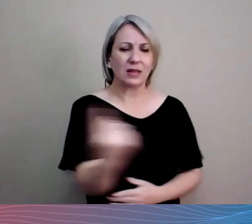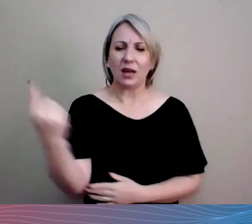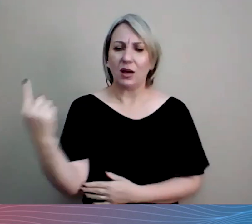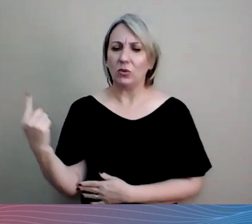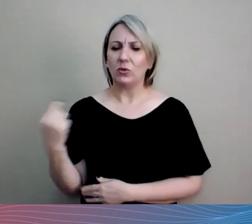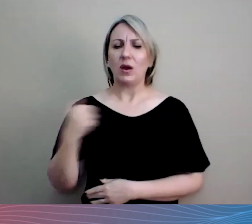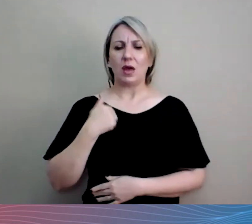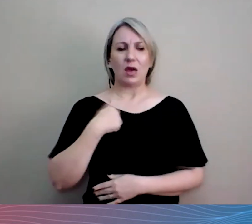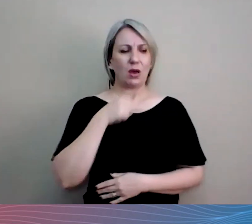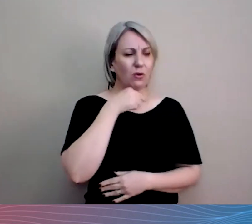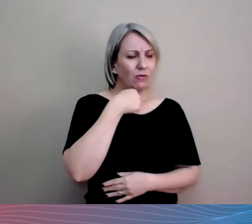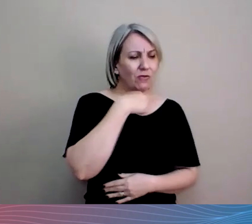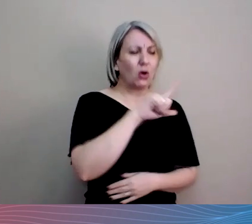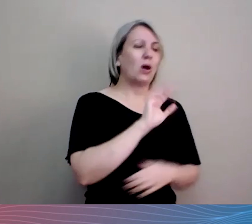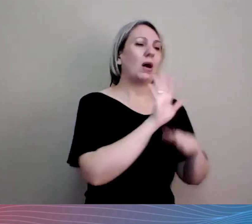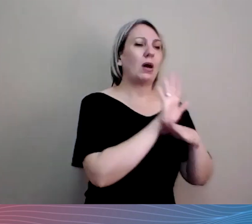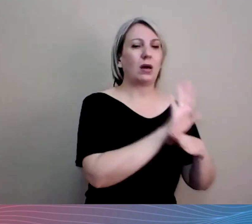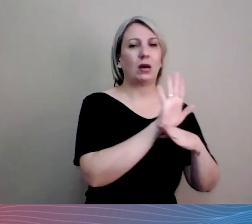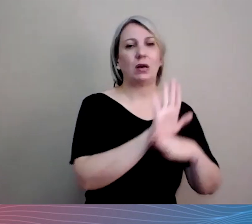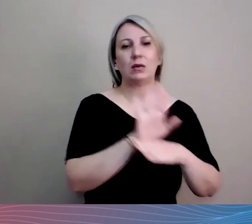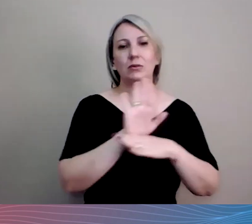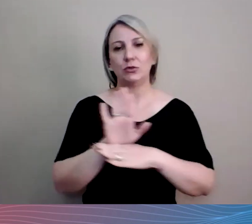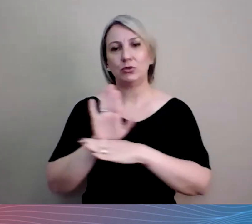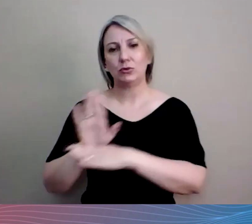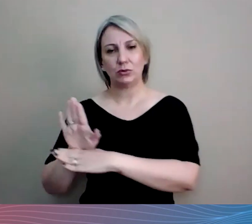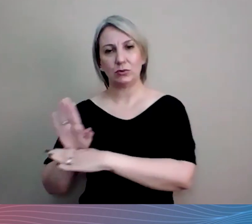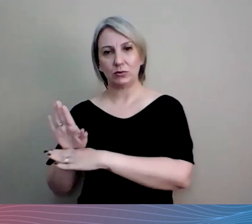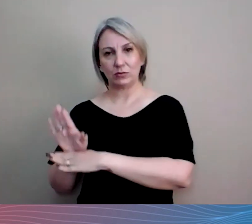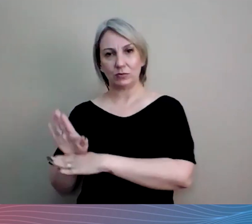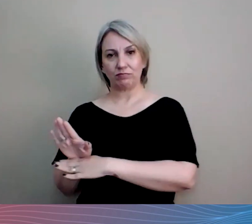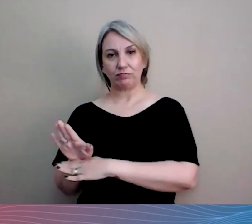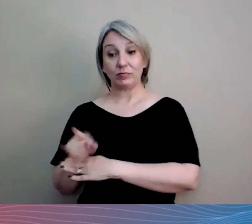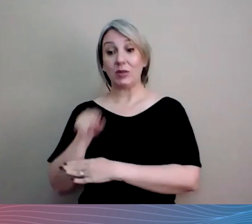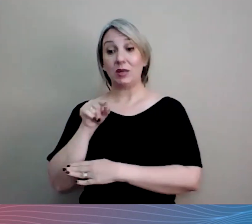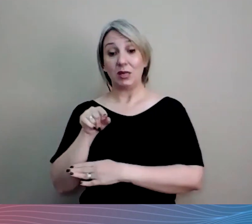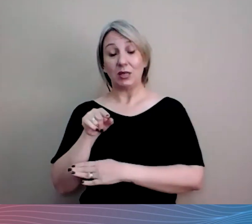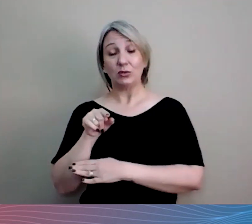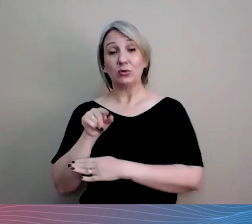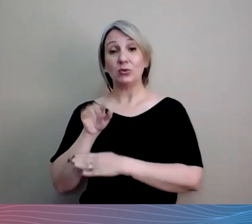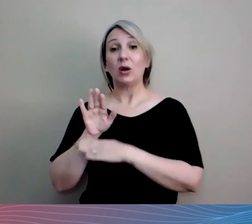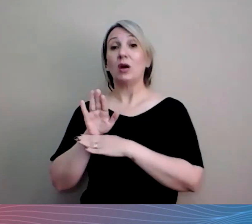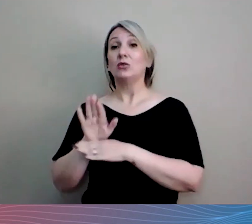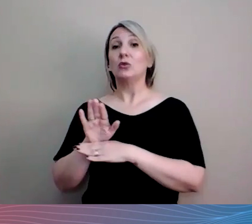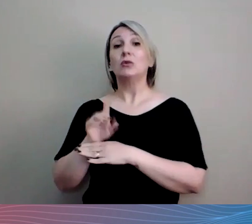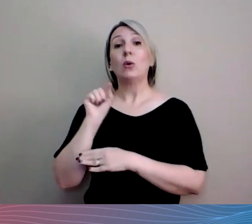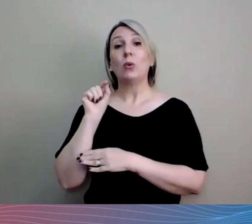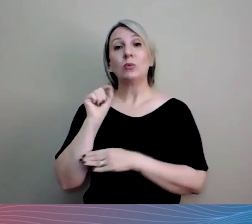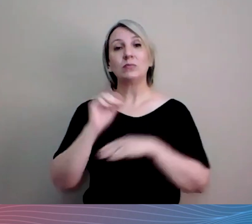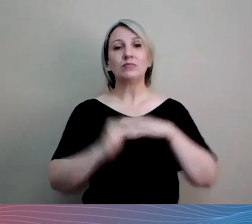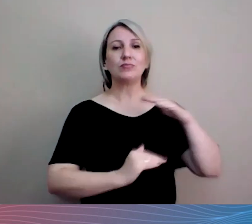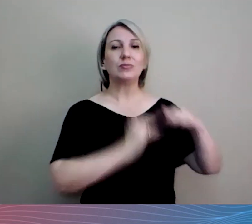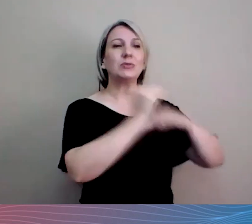outro. Irmãos, é assim que nós vamos edificar o corpo de Cristo. Porque o centro de todo esse livro, irmãos,